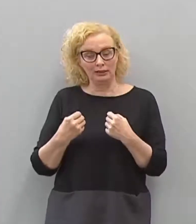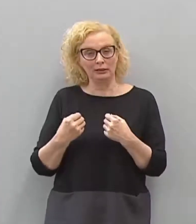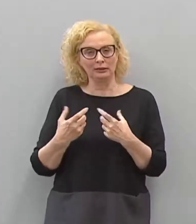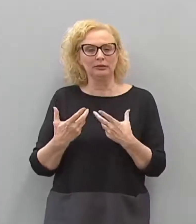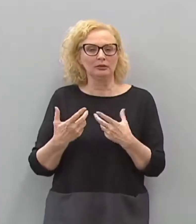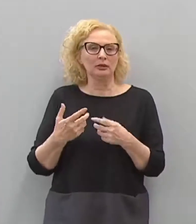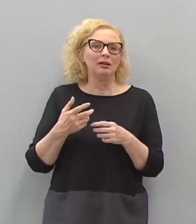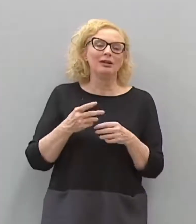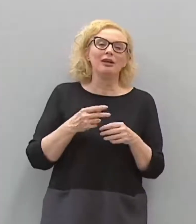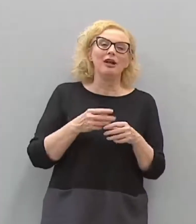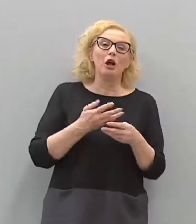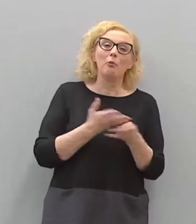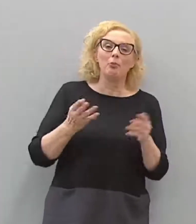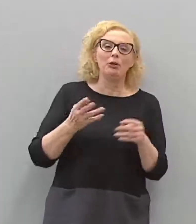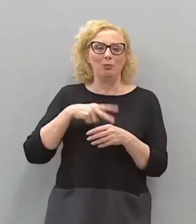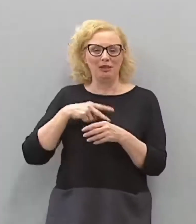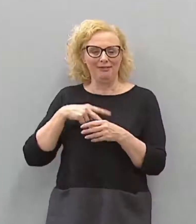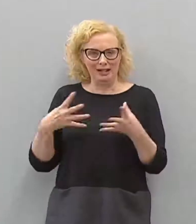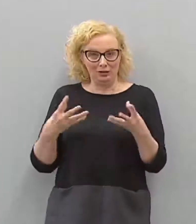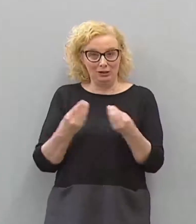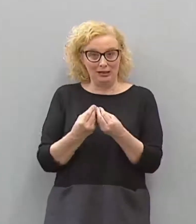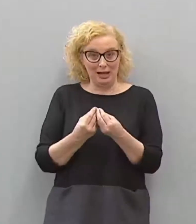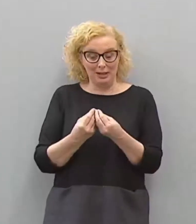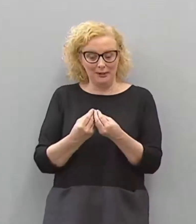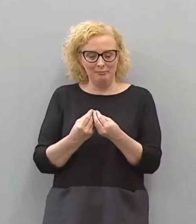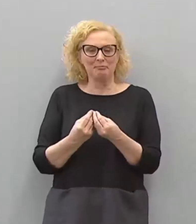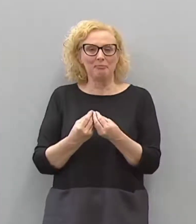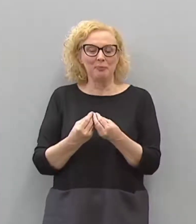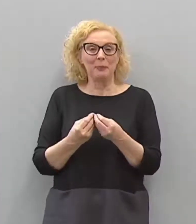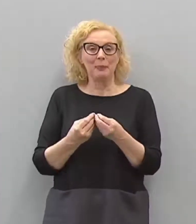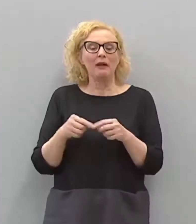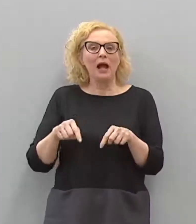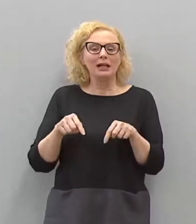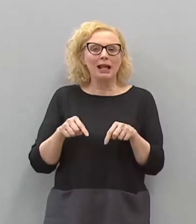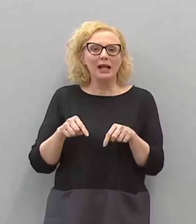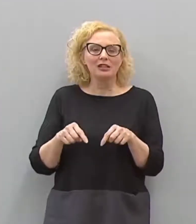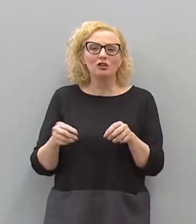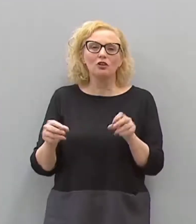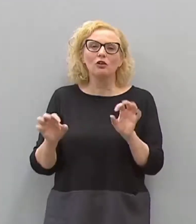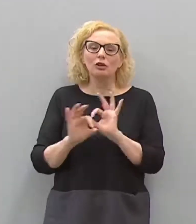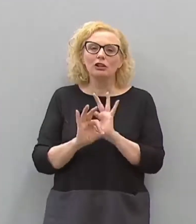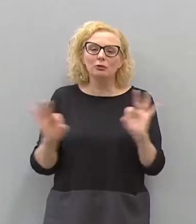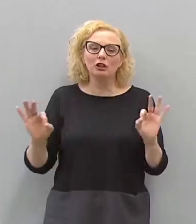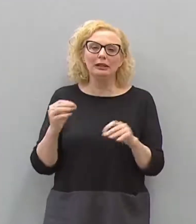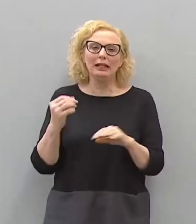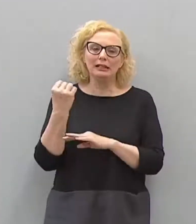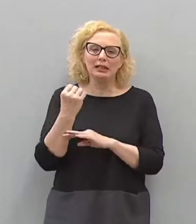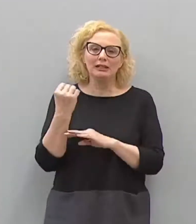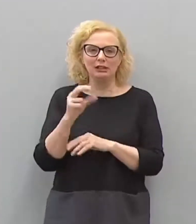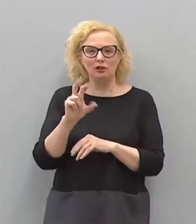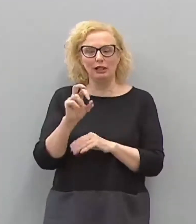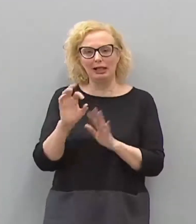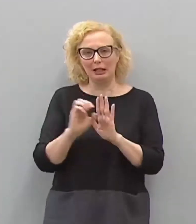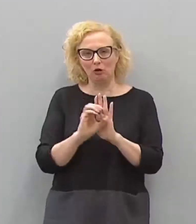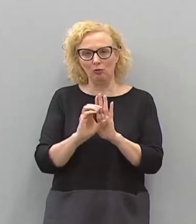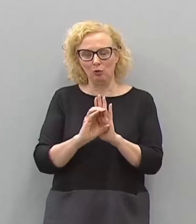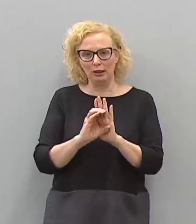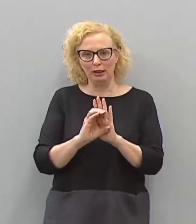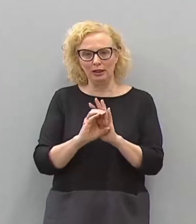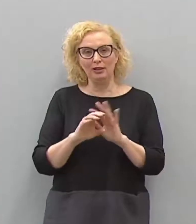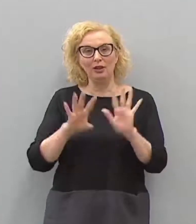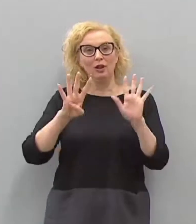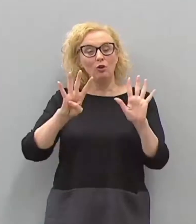privato attualmente portano a una disponibilità di servizio su trenta comuni abbiamo un 93